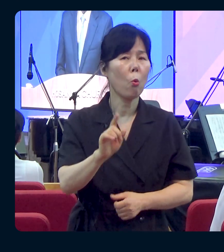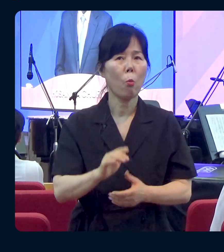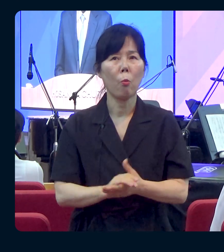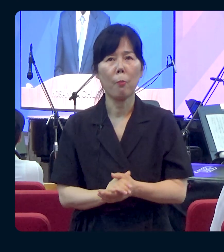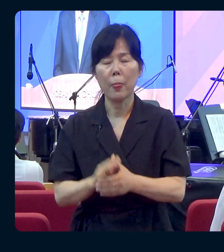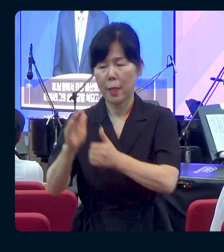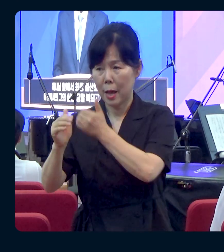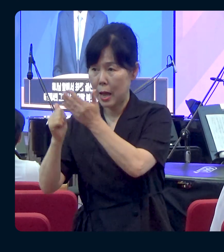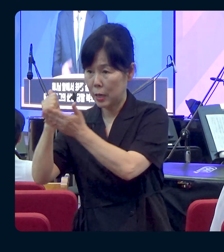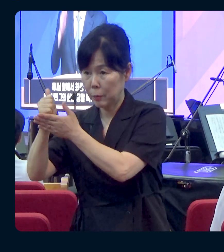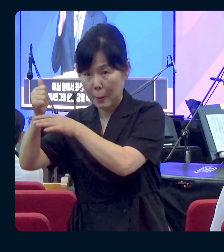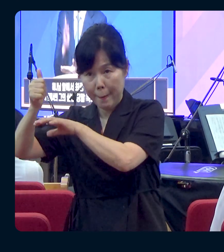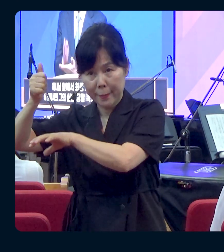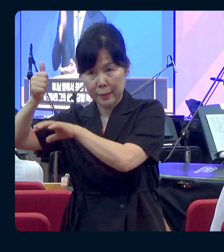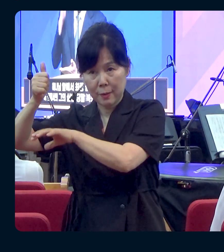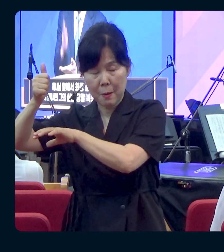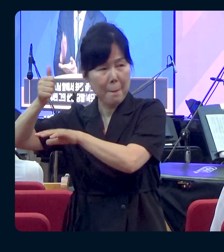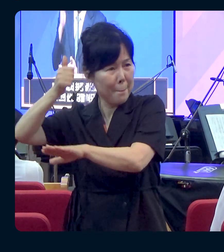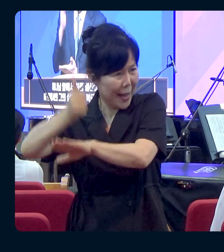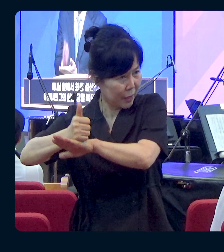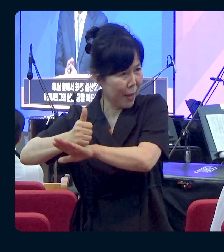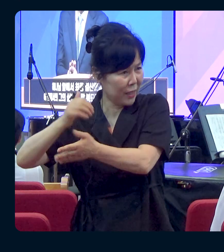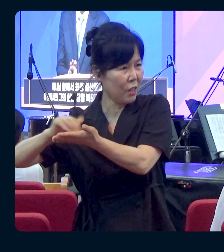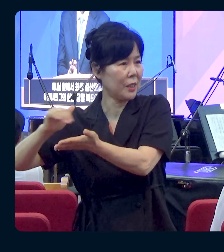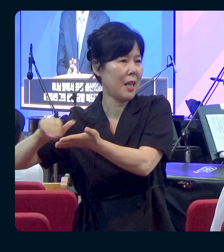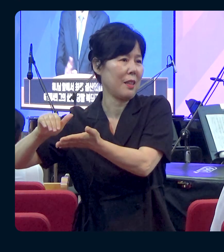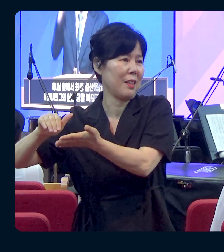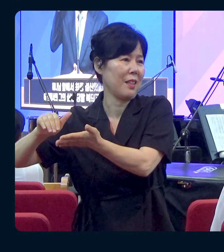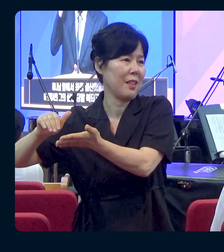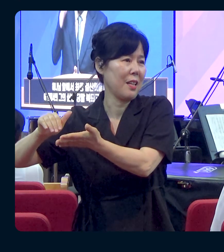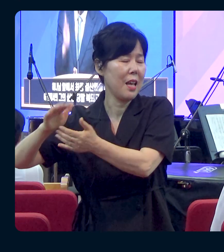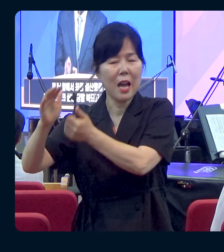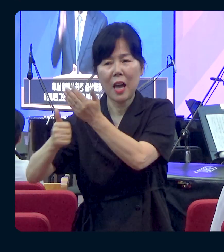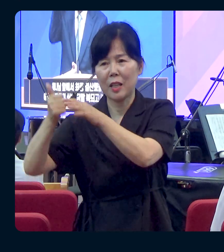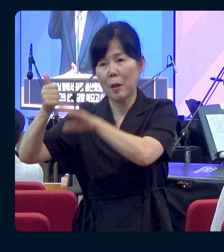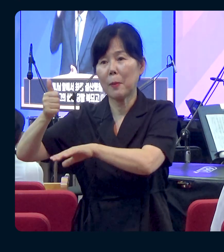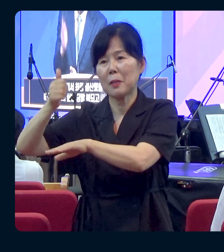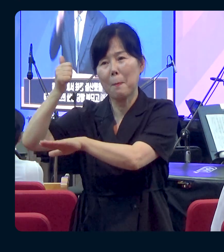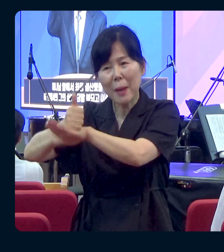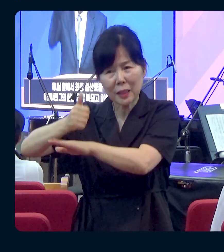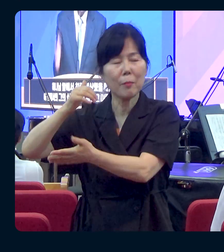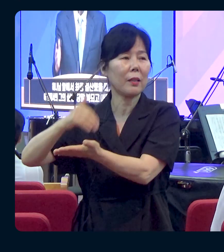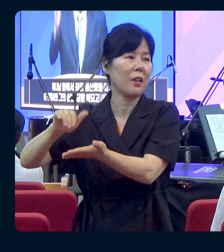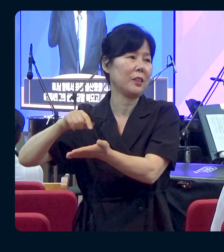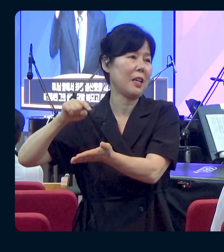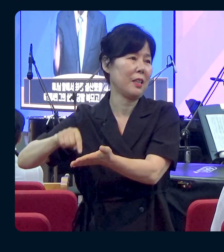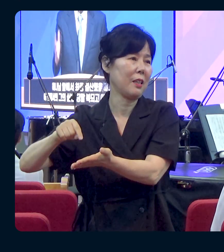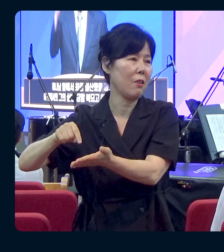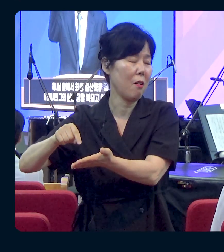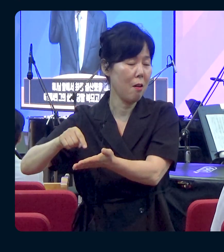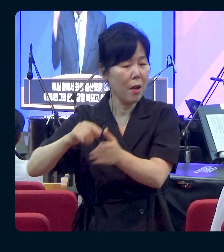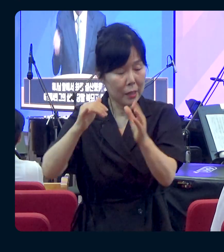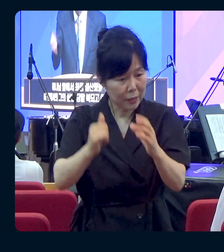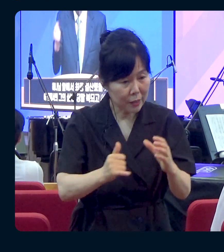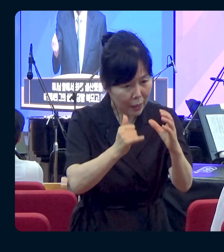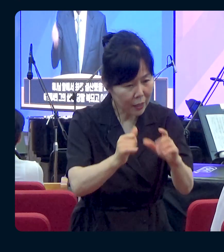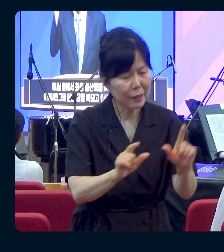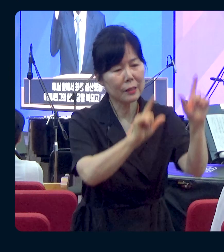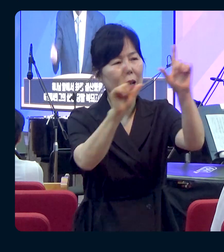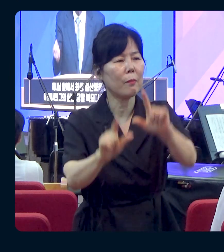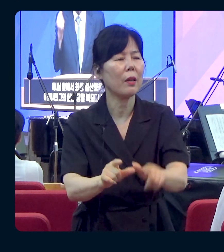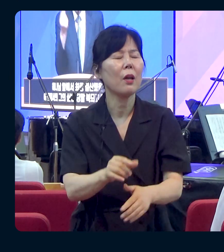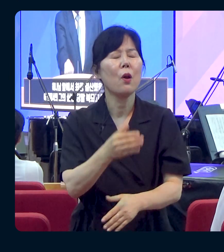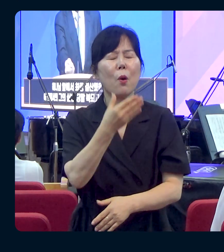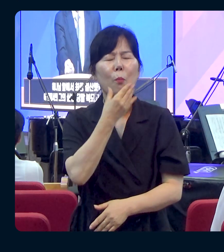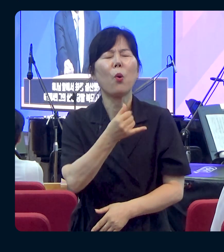무슨 말이냐? 예, 이것은요 하나님 앞에서 최종 결산을 했을 때 이 땅에서의 그의 삶은 정말